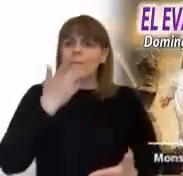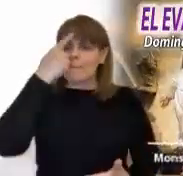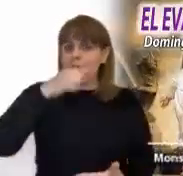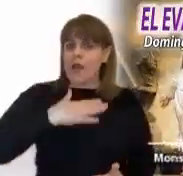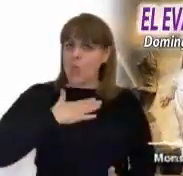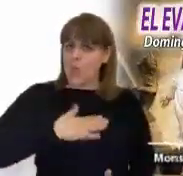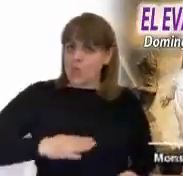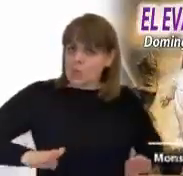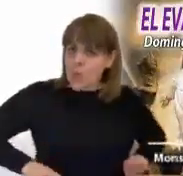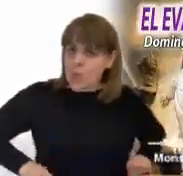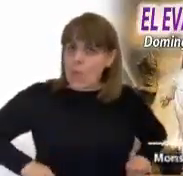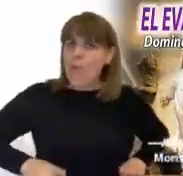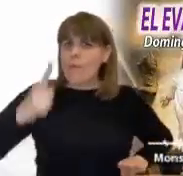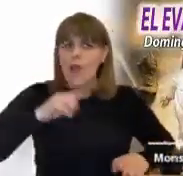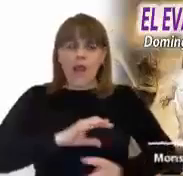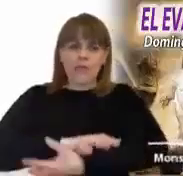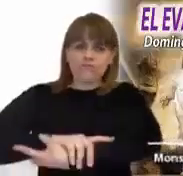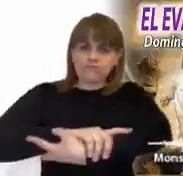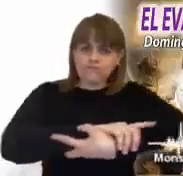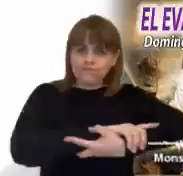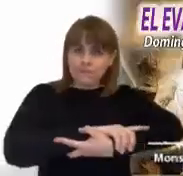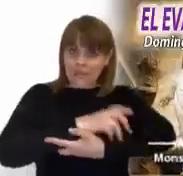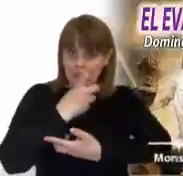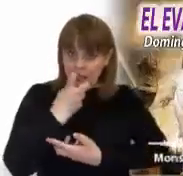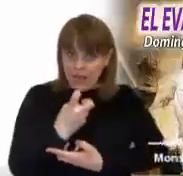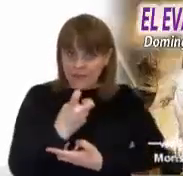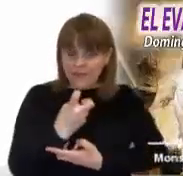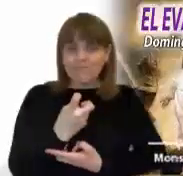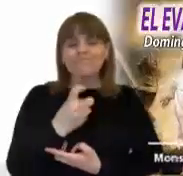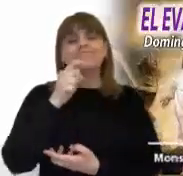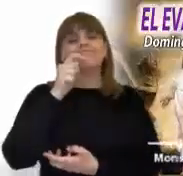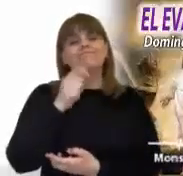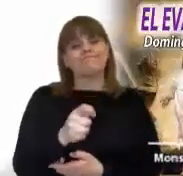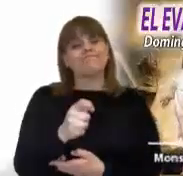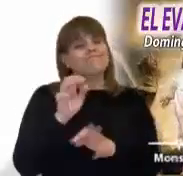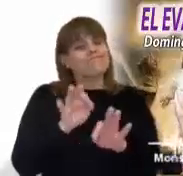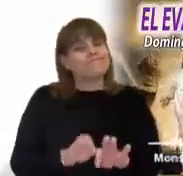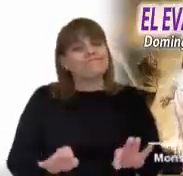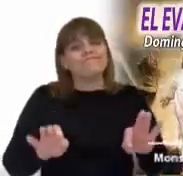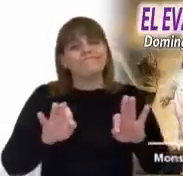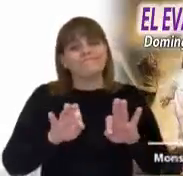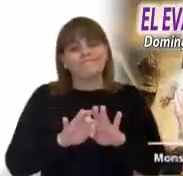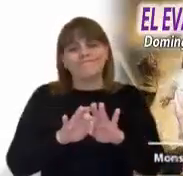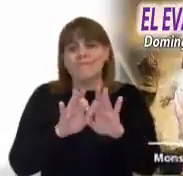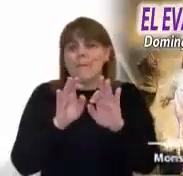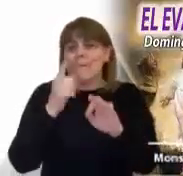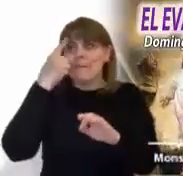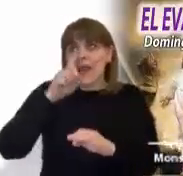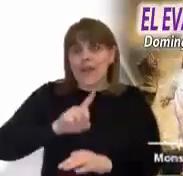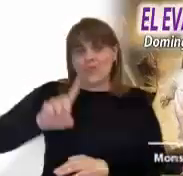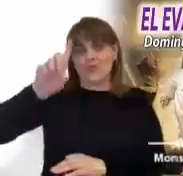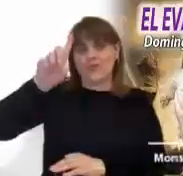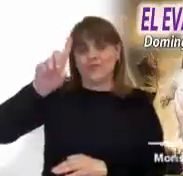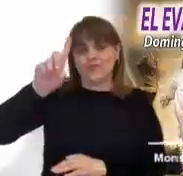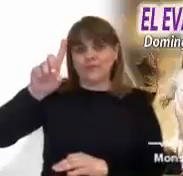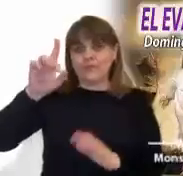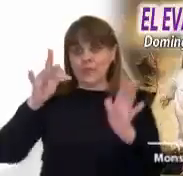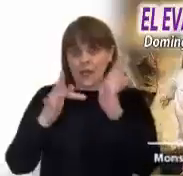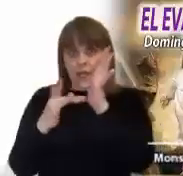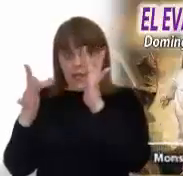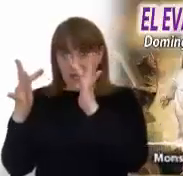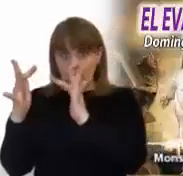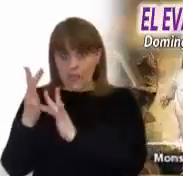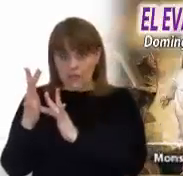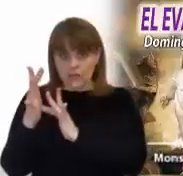solidaridad, por la verdad y la vida, es el acontecimiento fructífero por excelencia, ya que Cristo asocia a